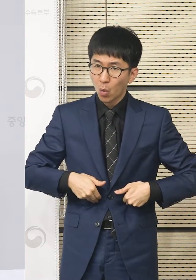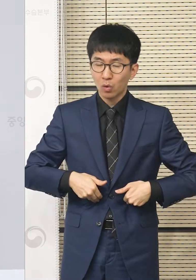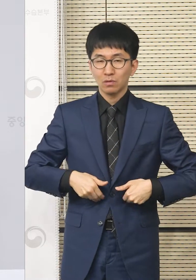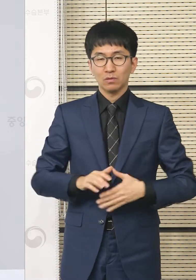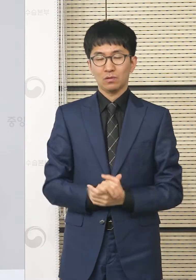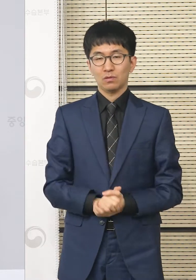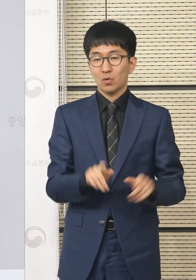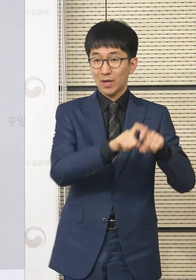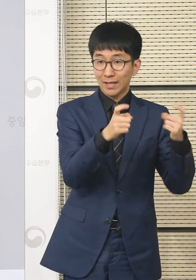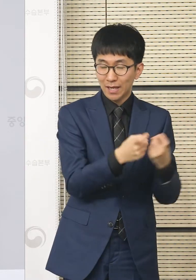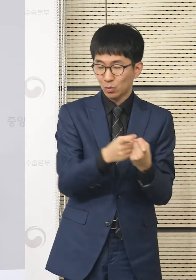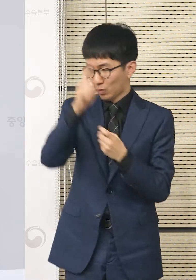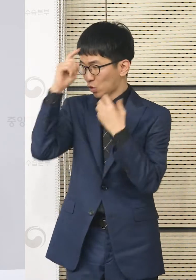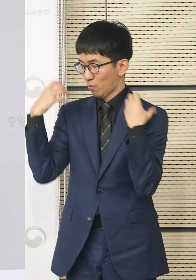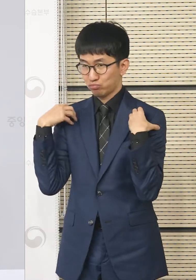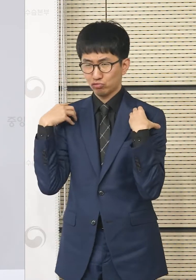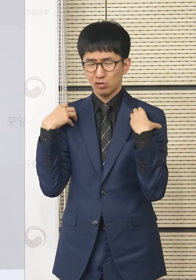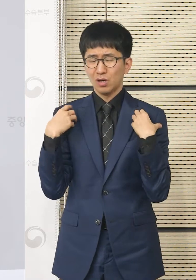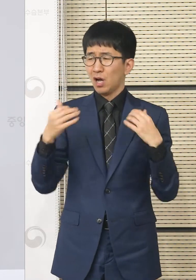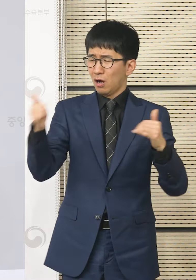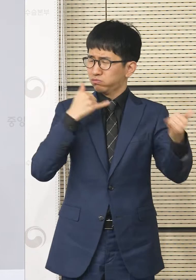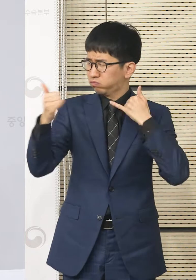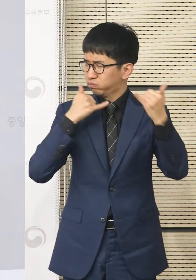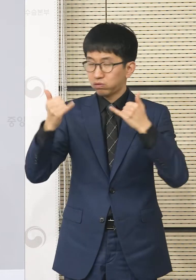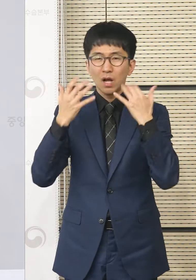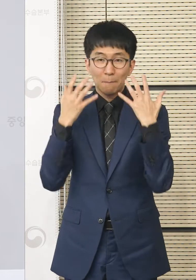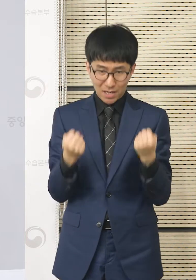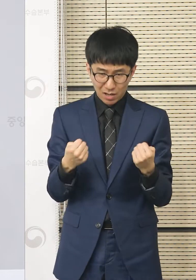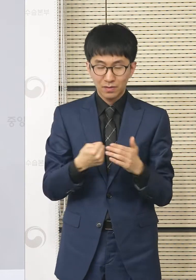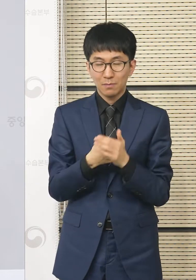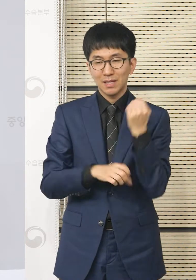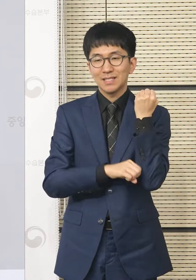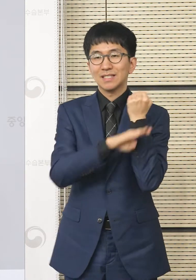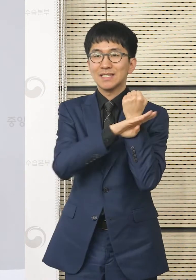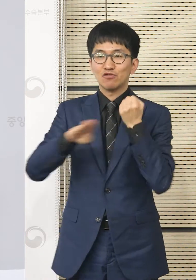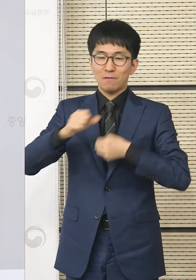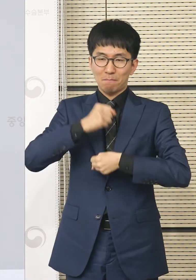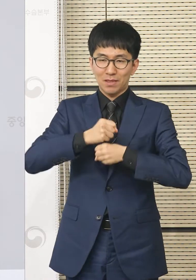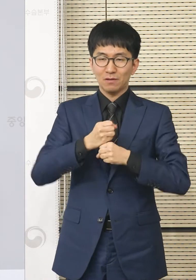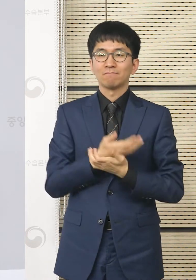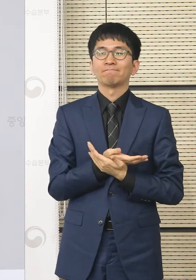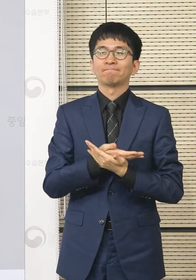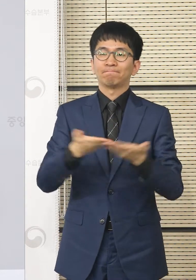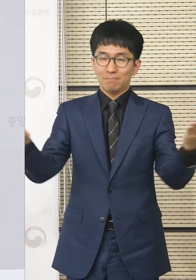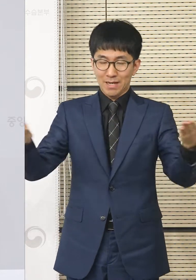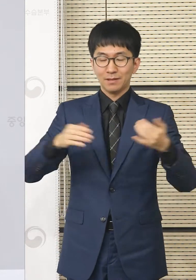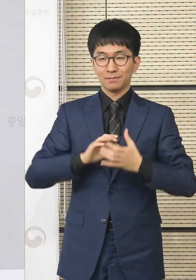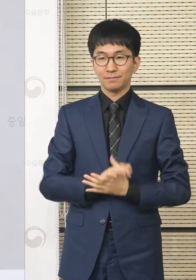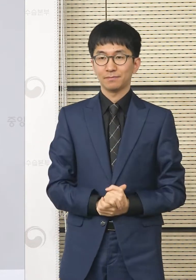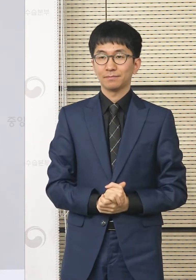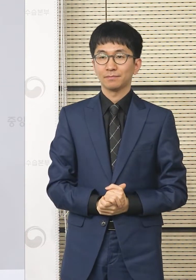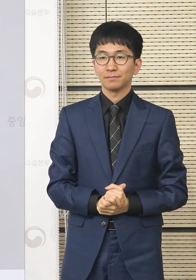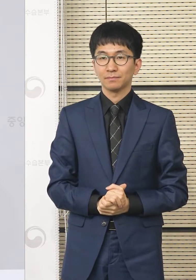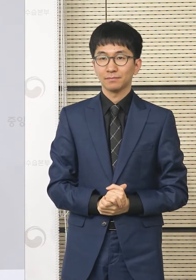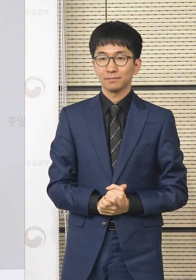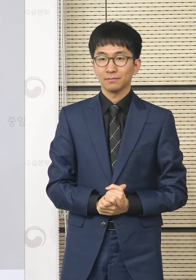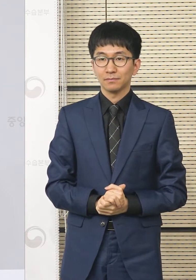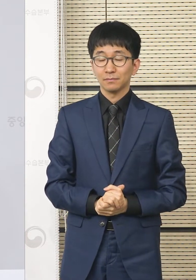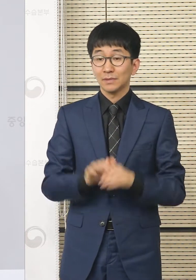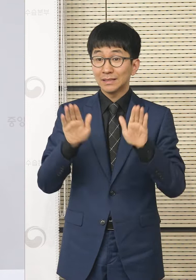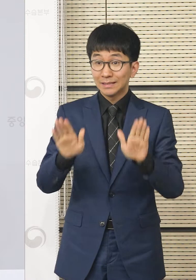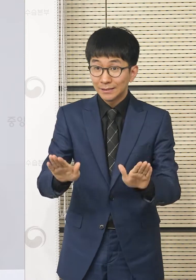하는지 민간과 공공부문의 문의가 많아 참고할 수 있는 지침을 만들어서 시행하게